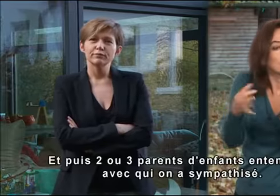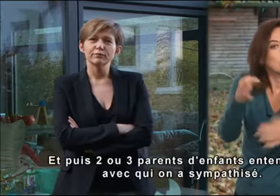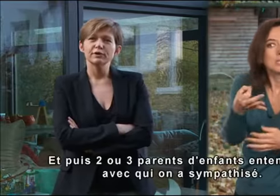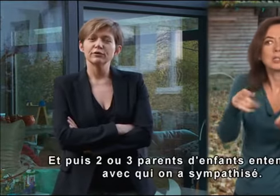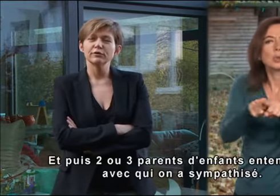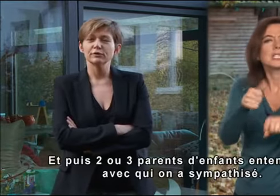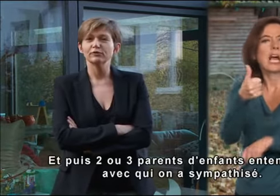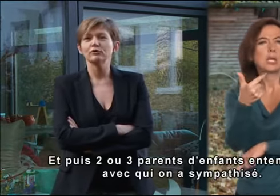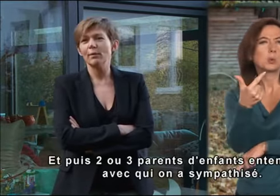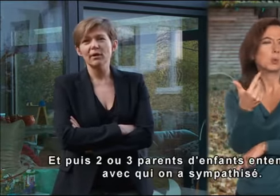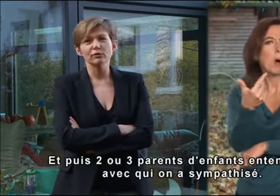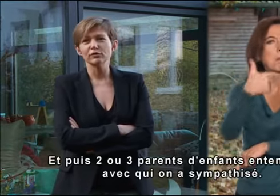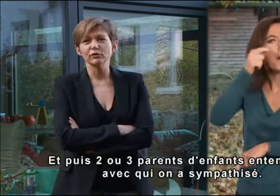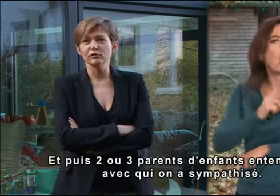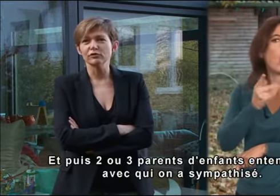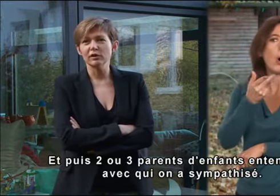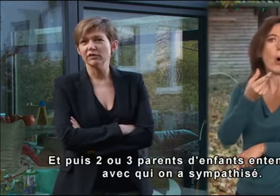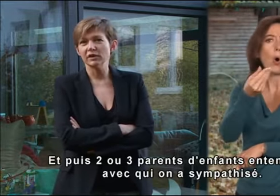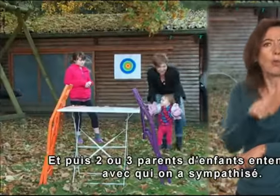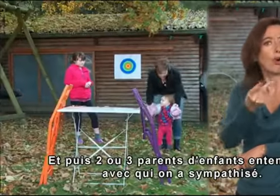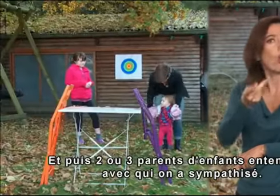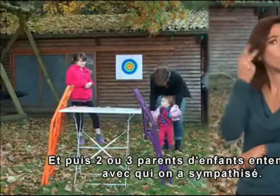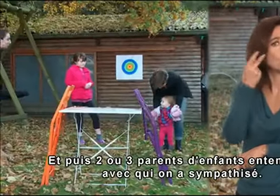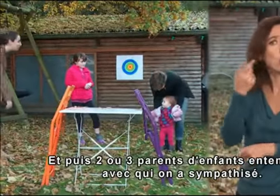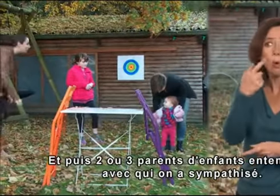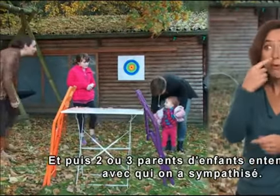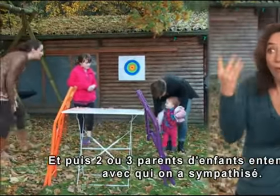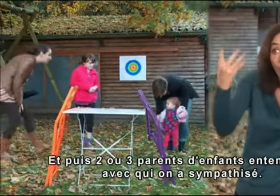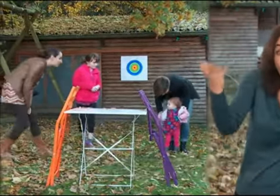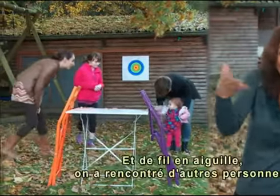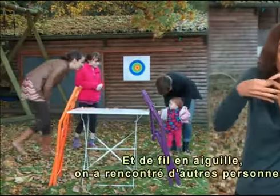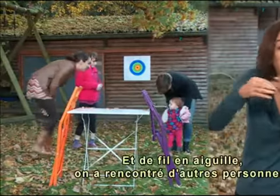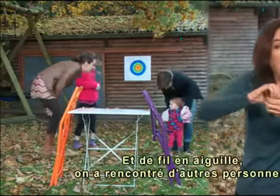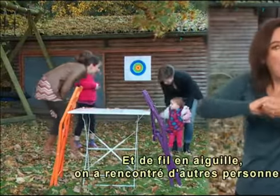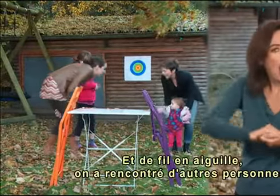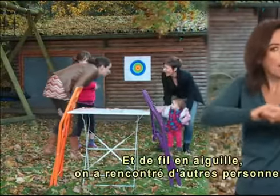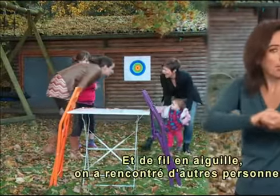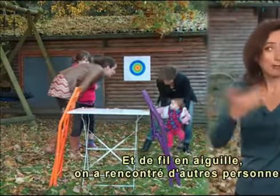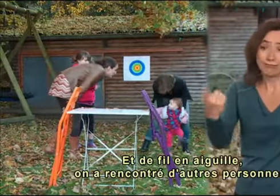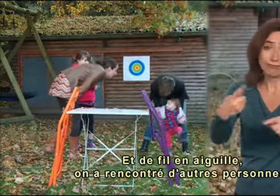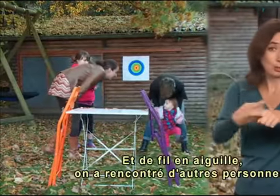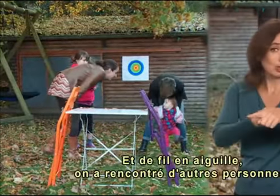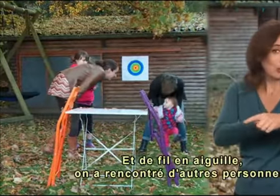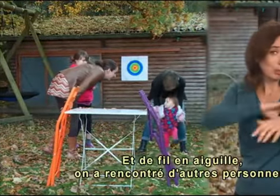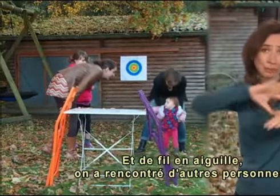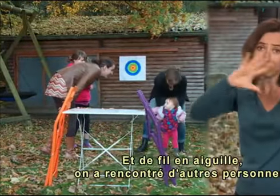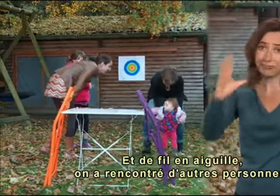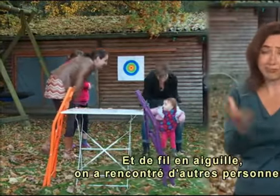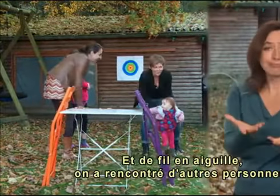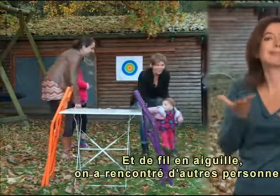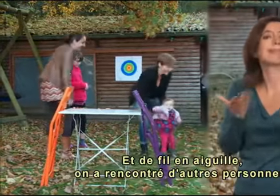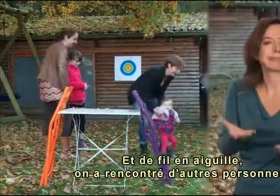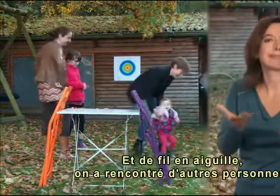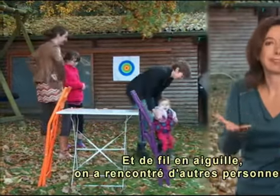Et puis 2-3 parents d'enfants entendants avec qui on a sympathisé. Et puis de fil en aiguille, voilà,